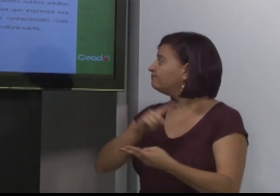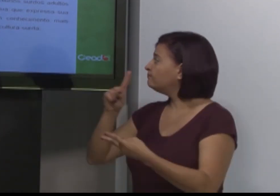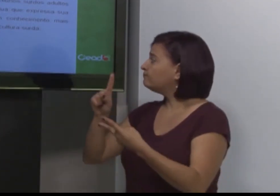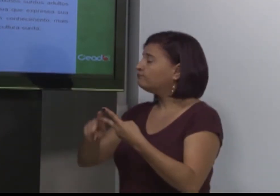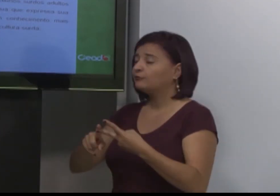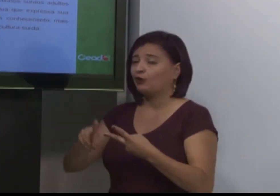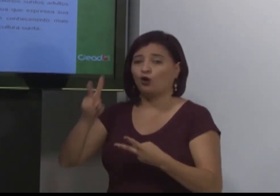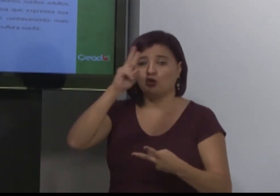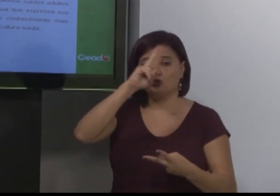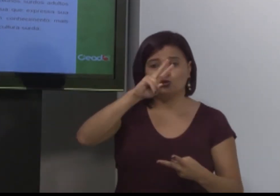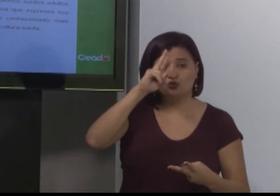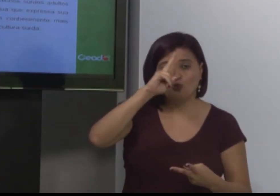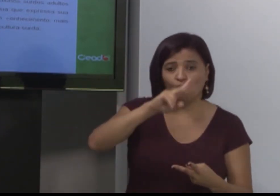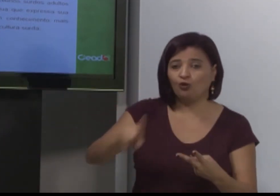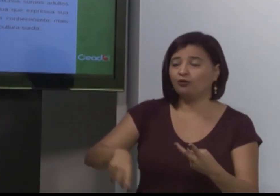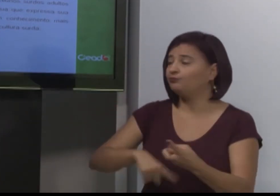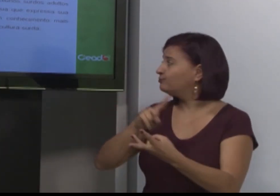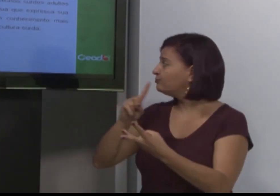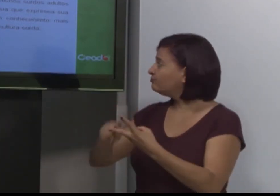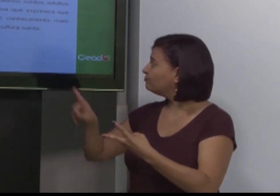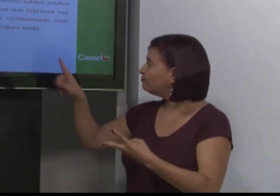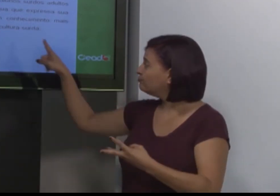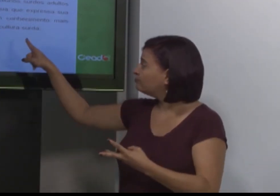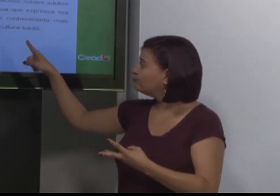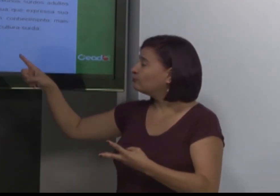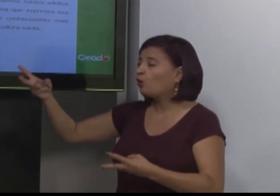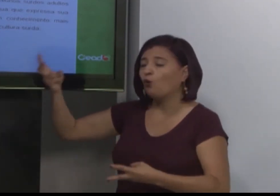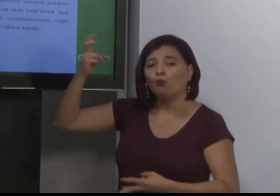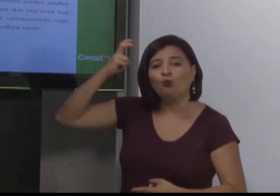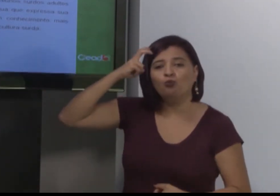Trabalhando com a Libras, a história, a cultura surda,